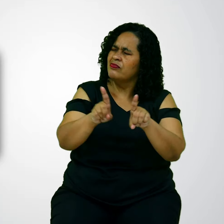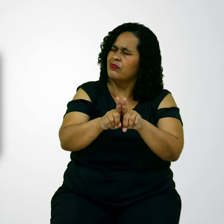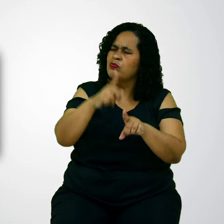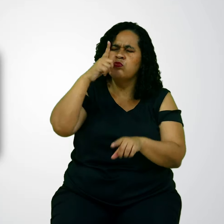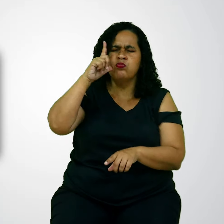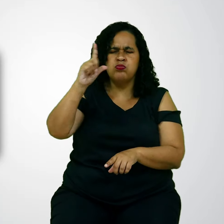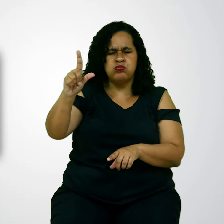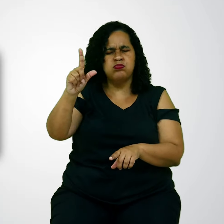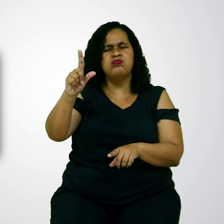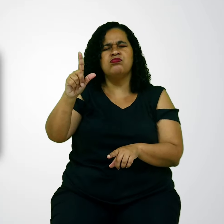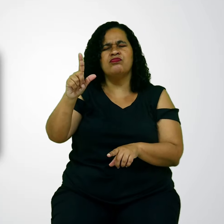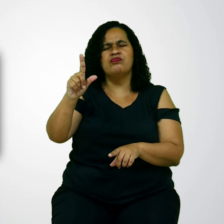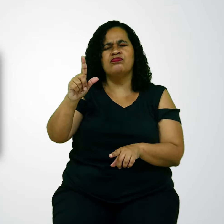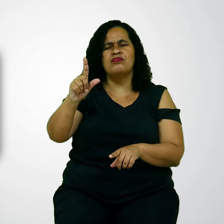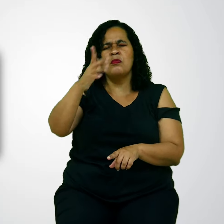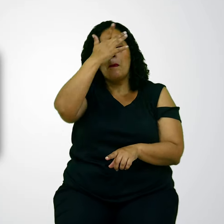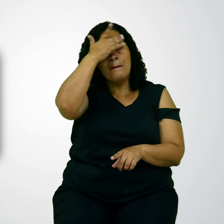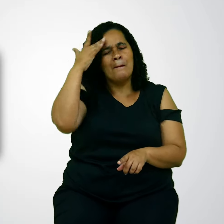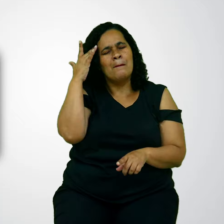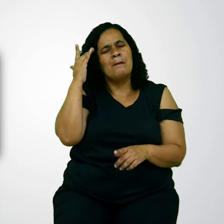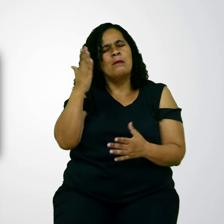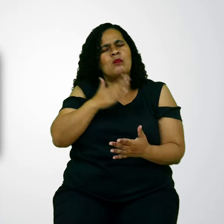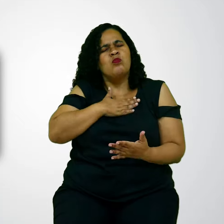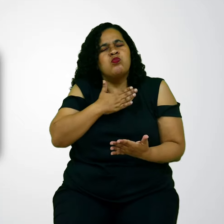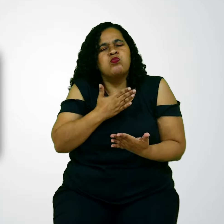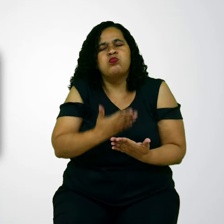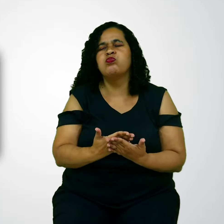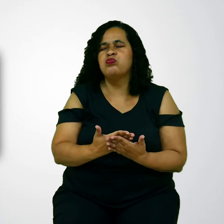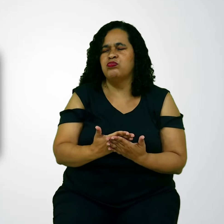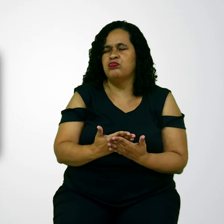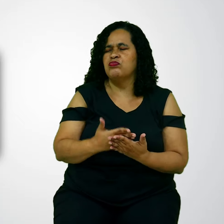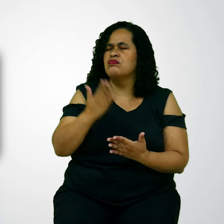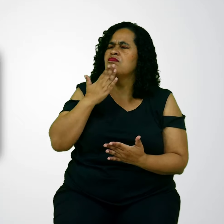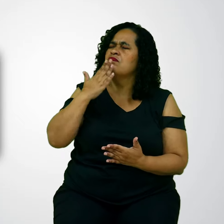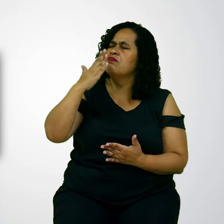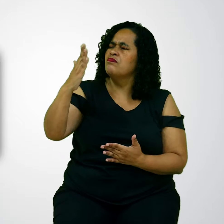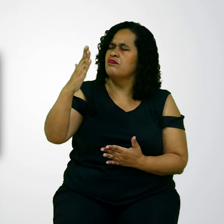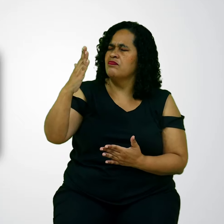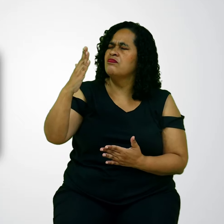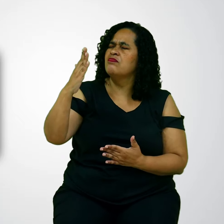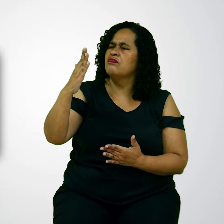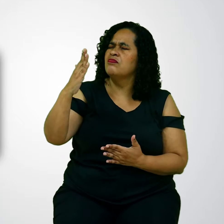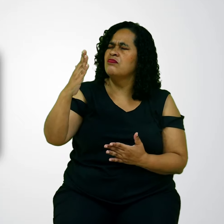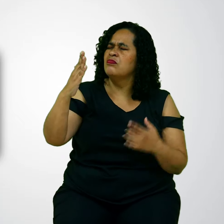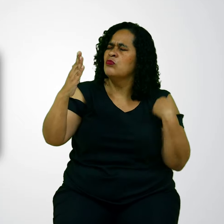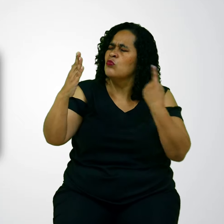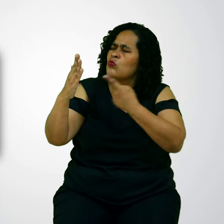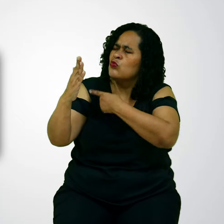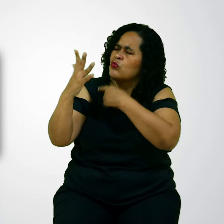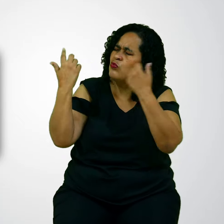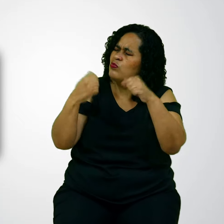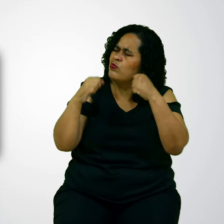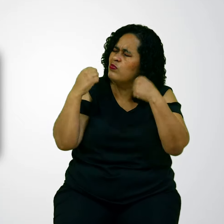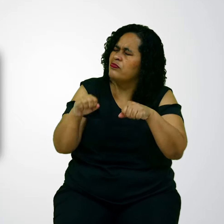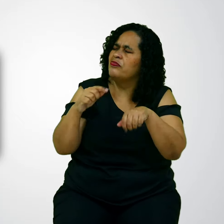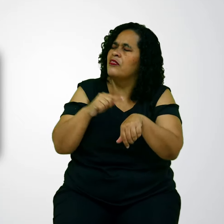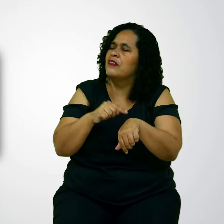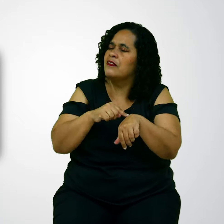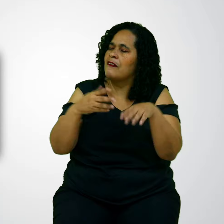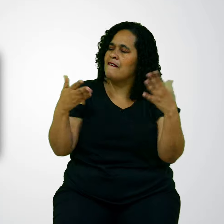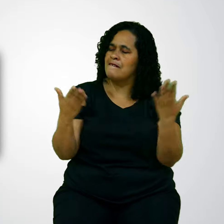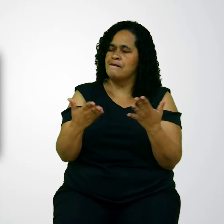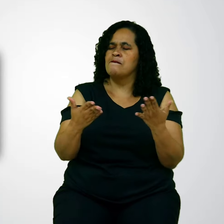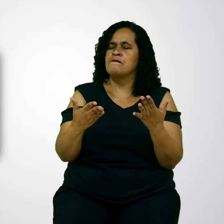tocados, impactados por esta mensagem. Não deixa nós desperdiçarmos esse tempo. Ajude-nos, ó